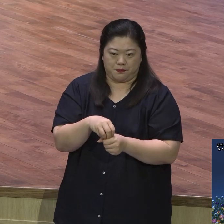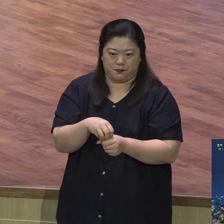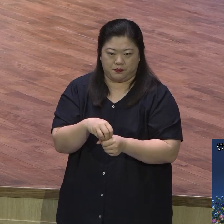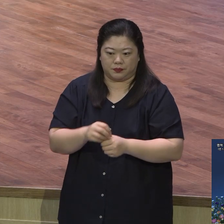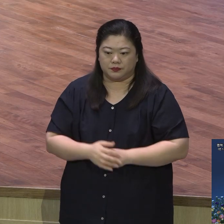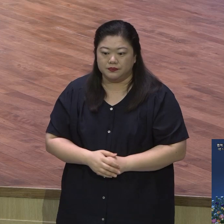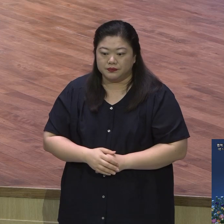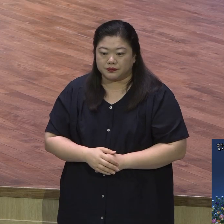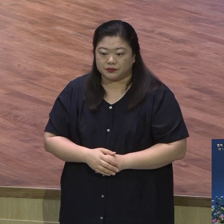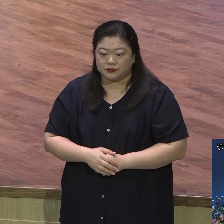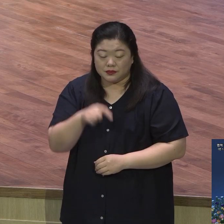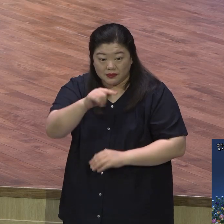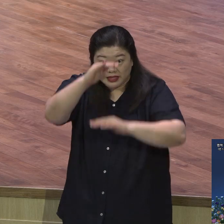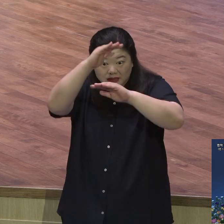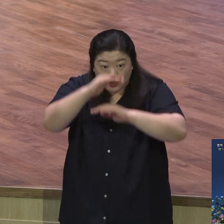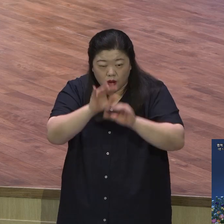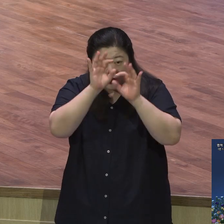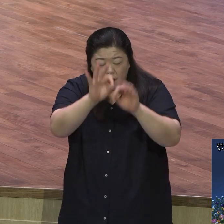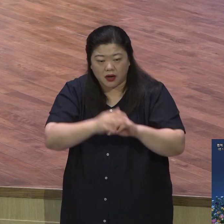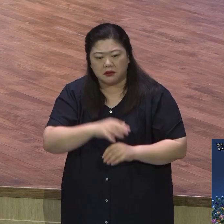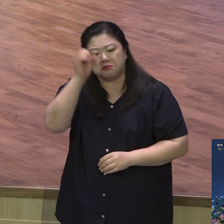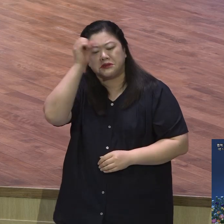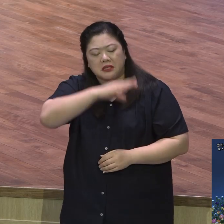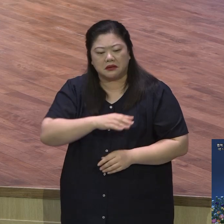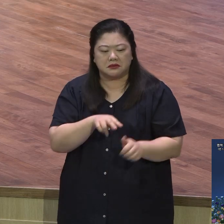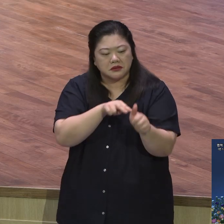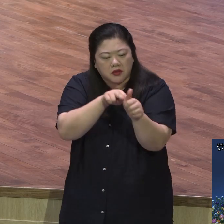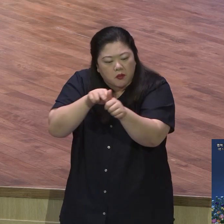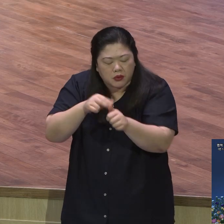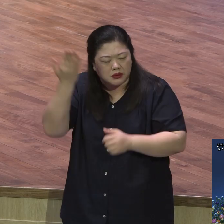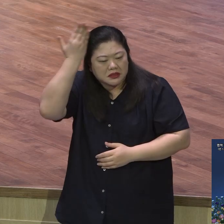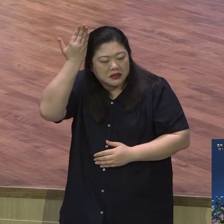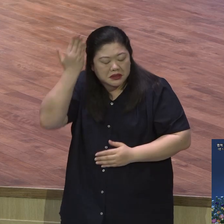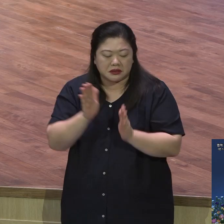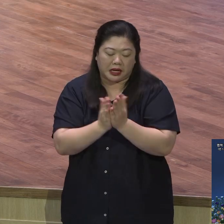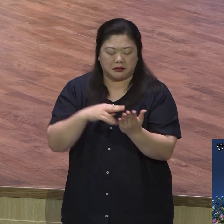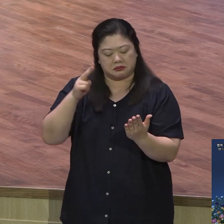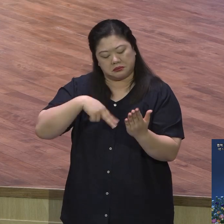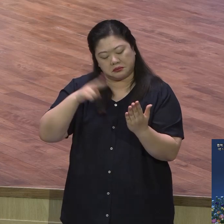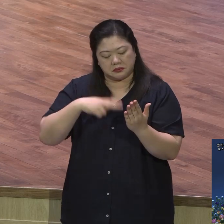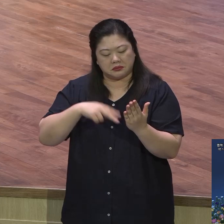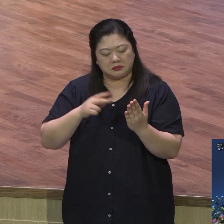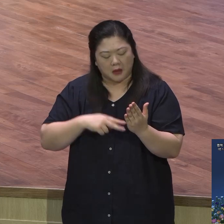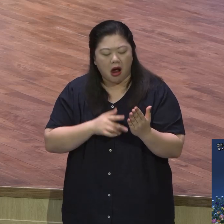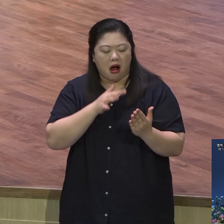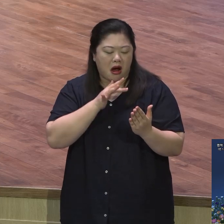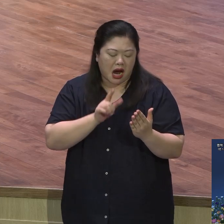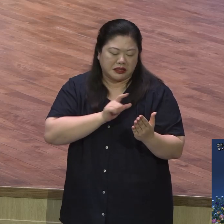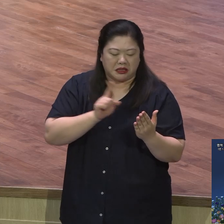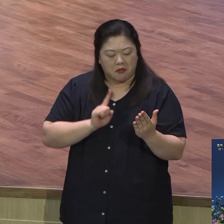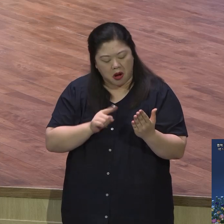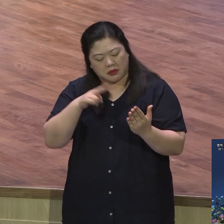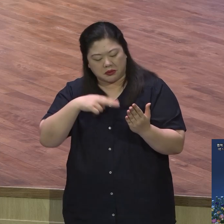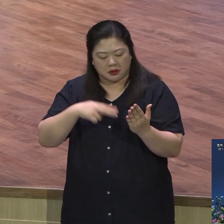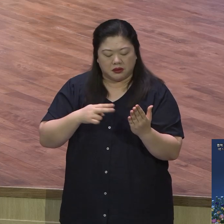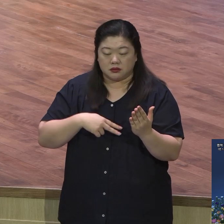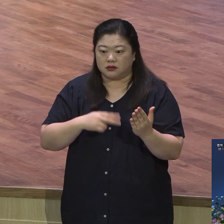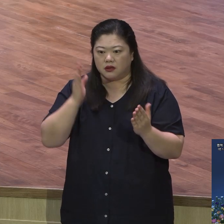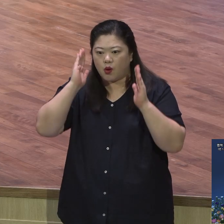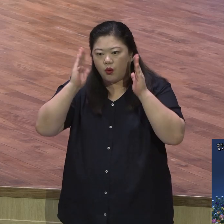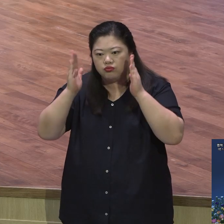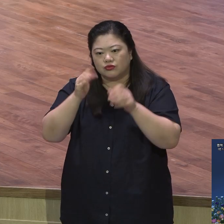받아야지 육신적인 신문일 듯이 뉴스 보듯이 세상 책을 책을 읽듯이 세상 연설을 듣듯이